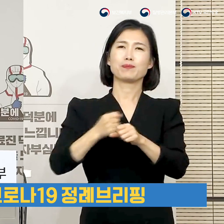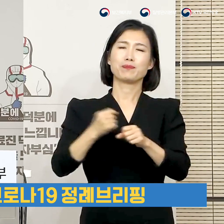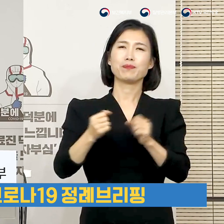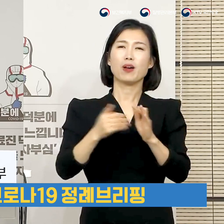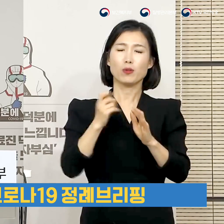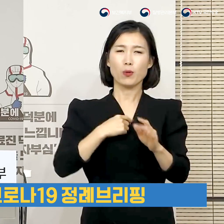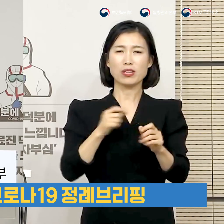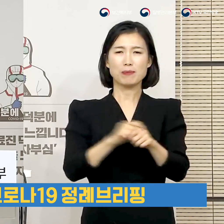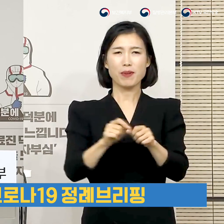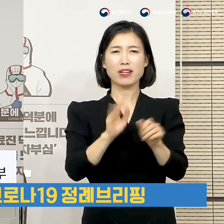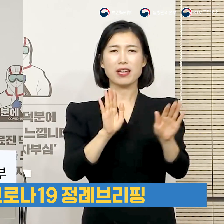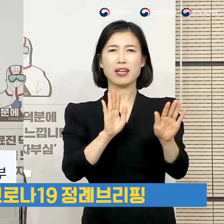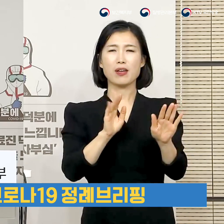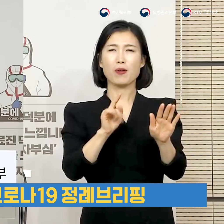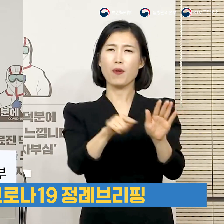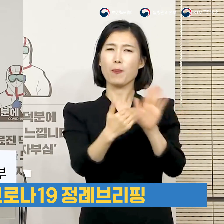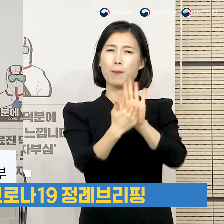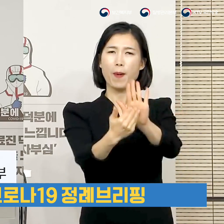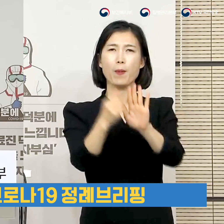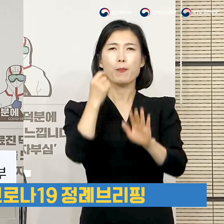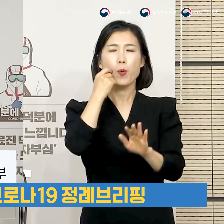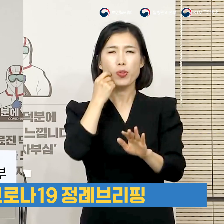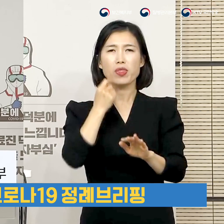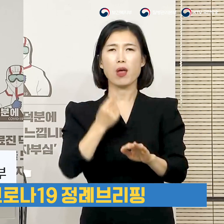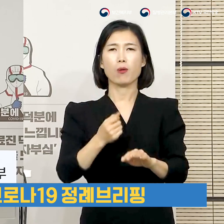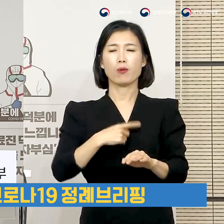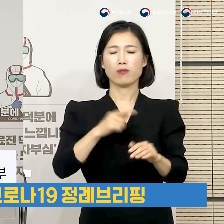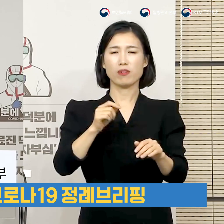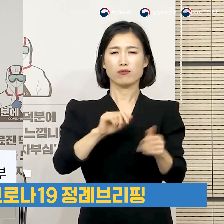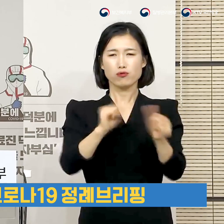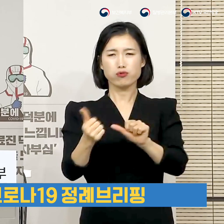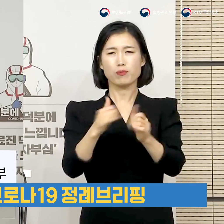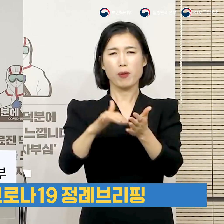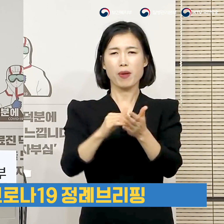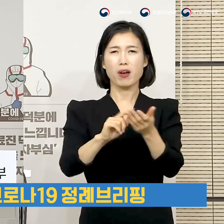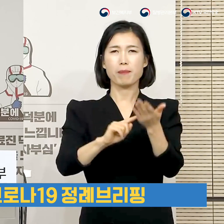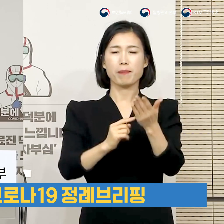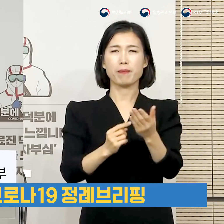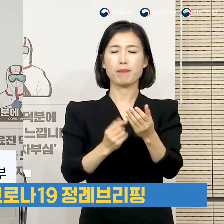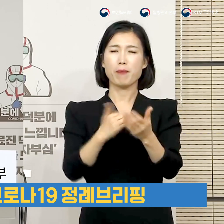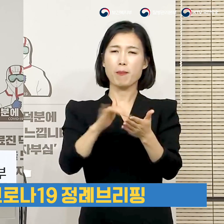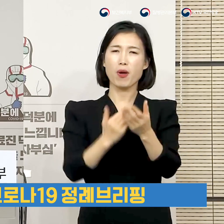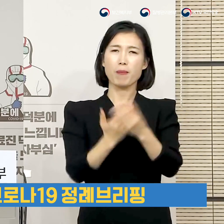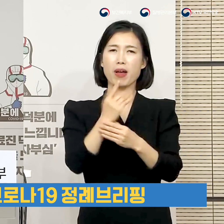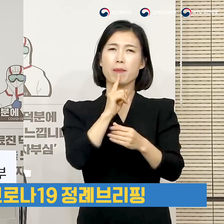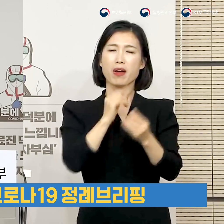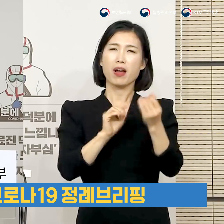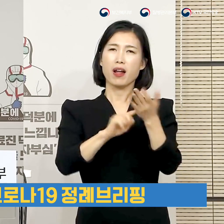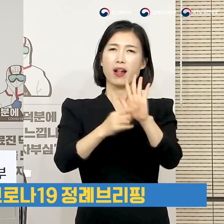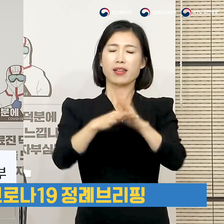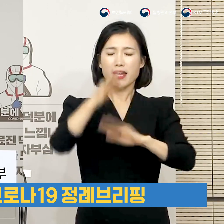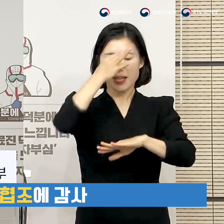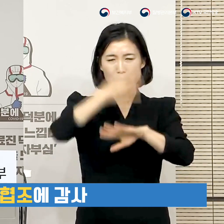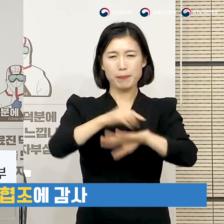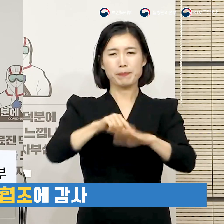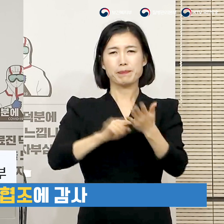취하지 못하면서 사망자가 발생했을 때는 정말 죄송한 마음을 금할 길이